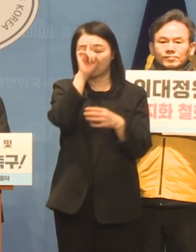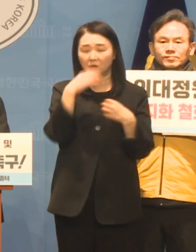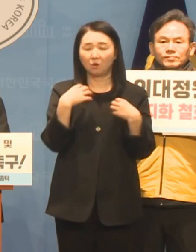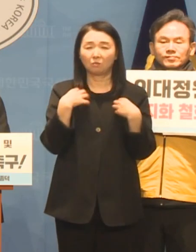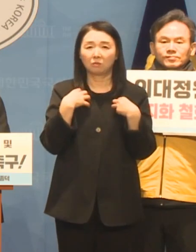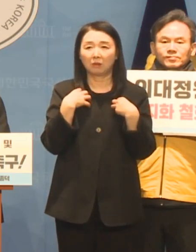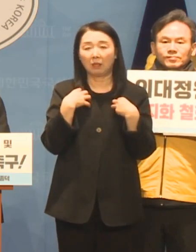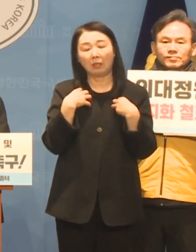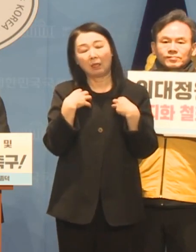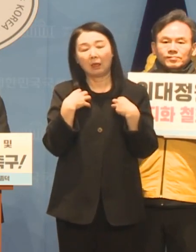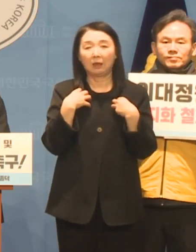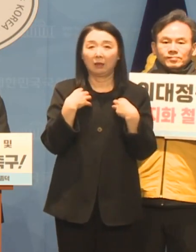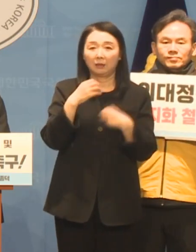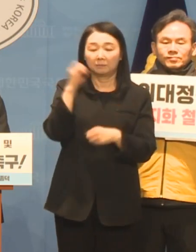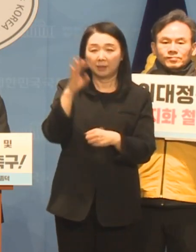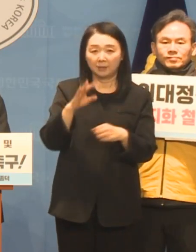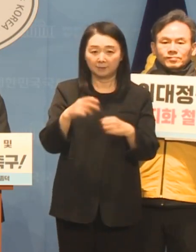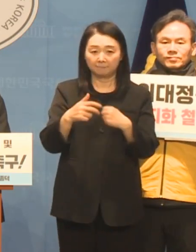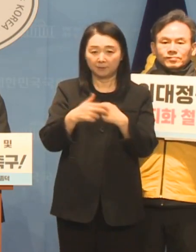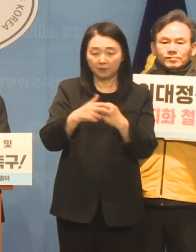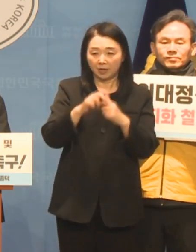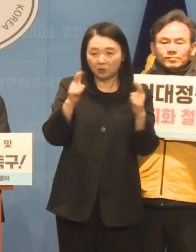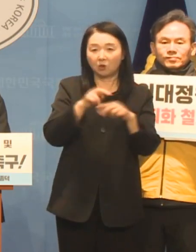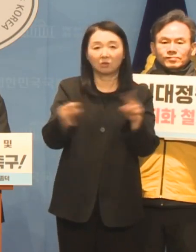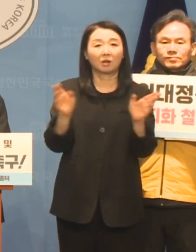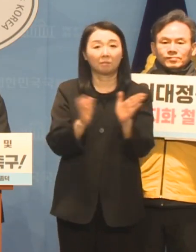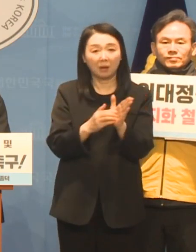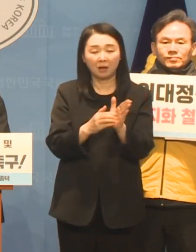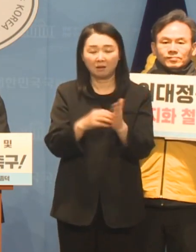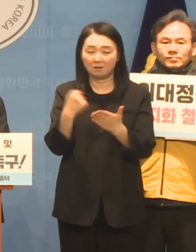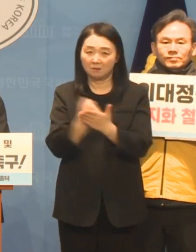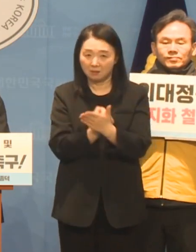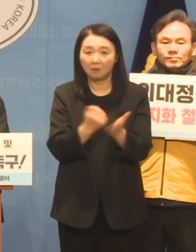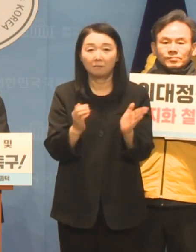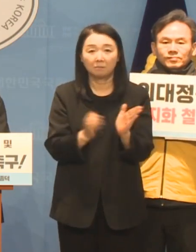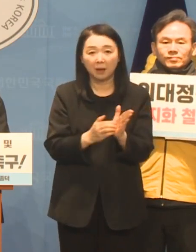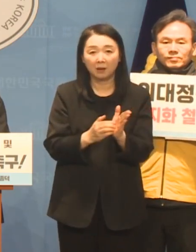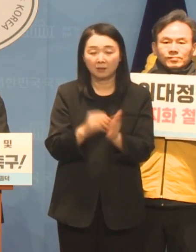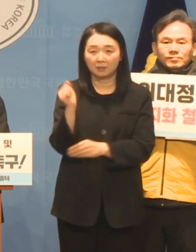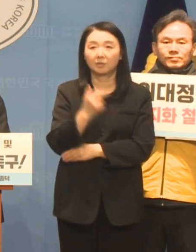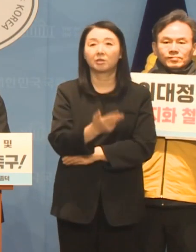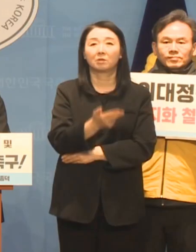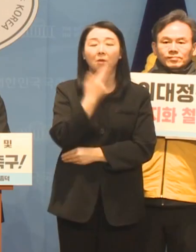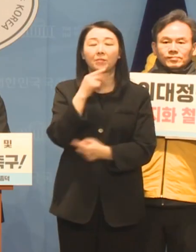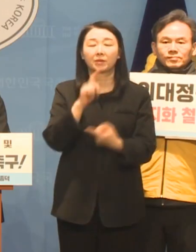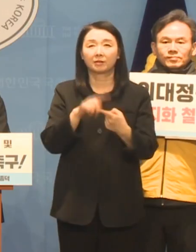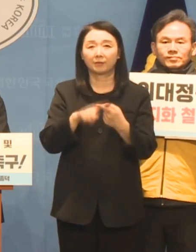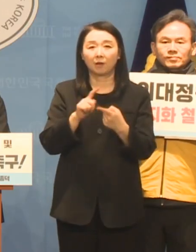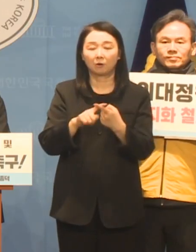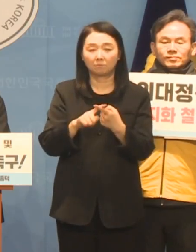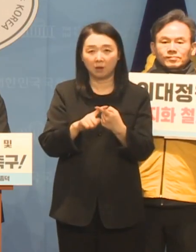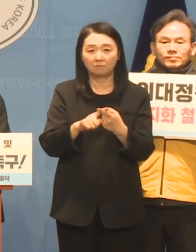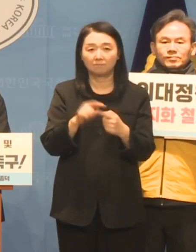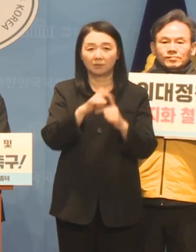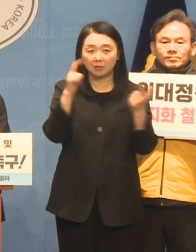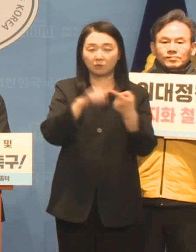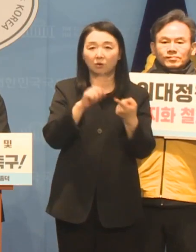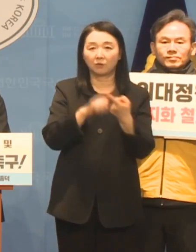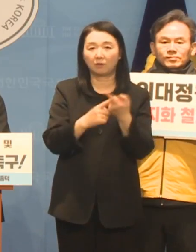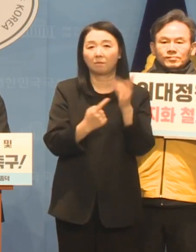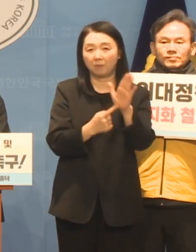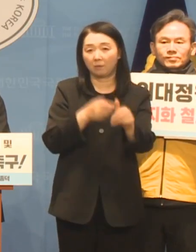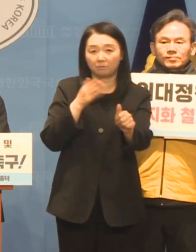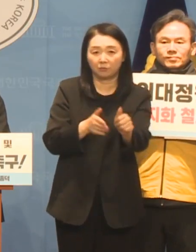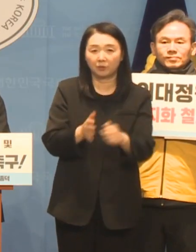무책임한 의대 증원 철회를 규탄하고 흔들림 없는 의료 개혁을 촉구하는 기자회견을 진행합니다.